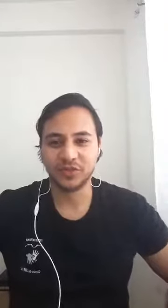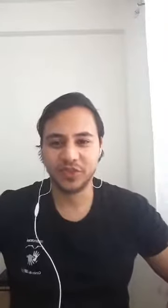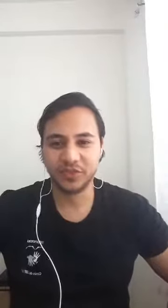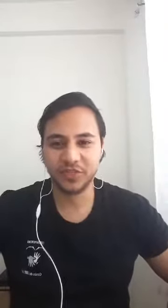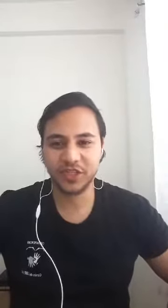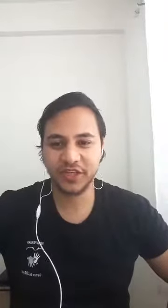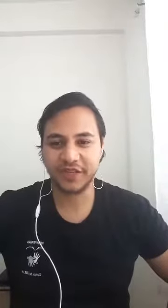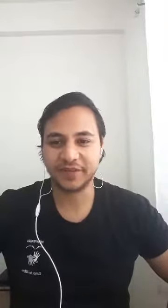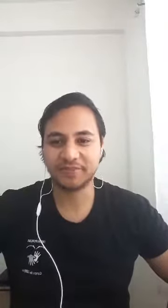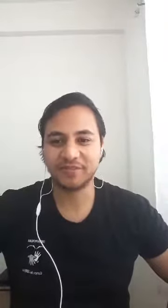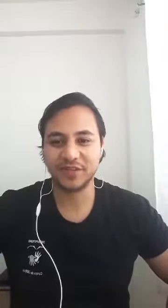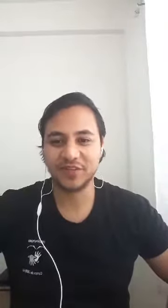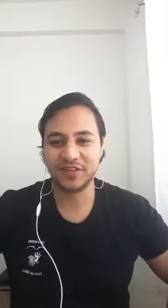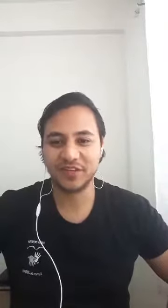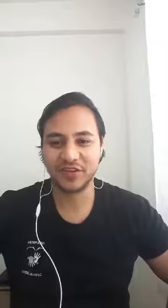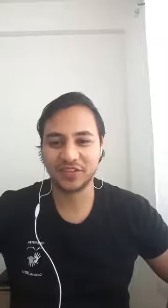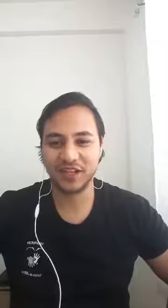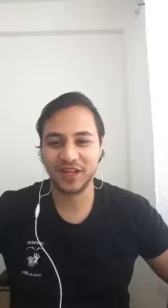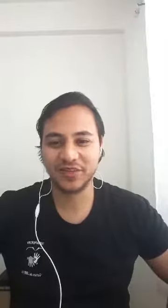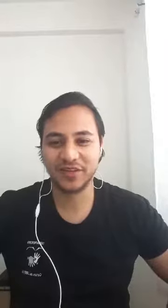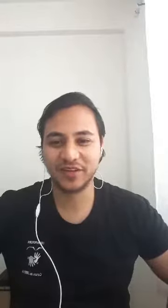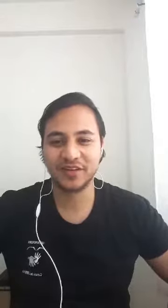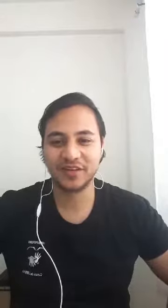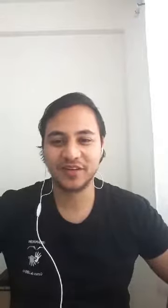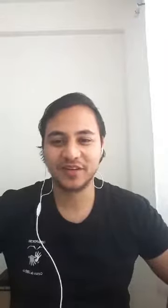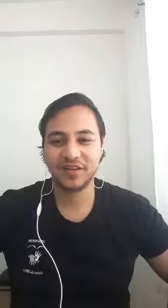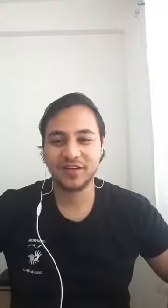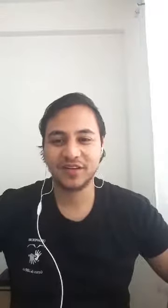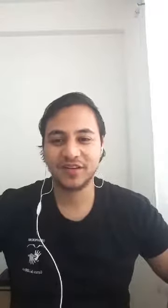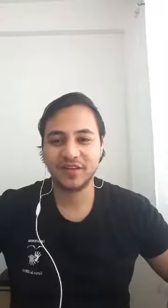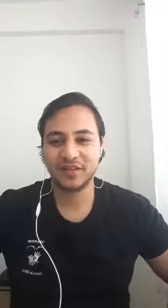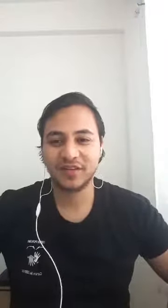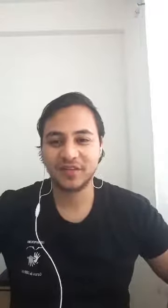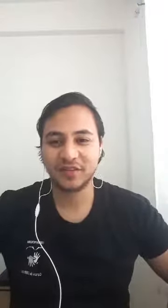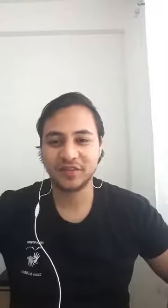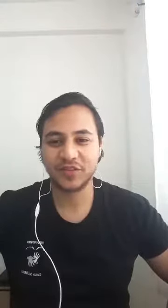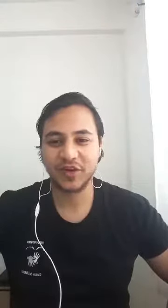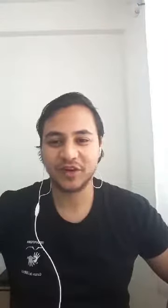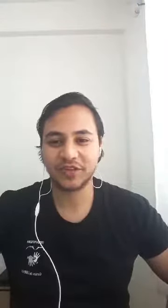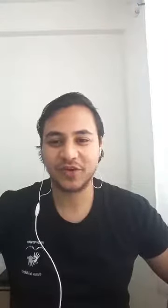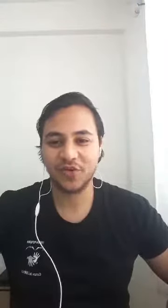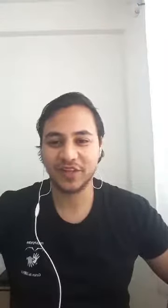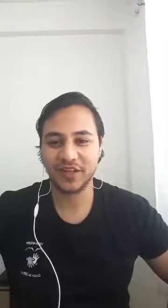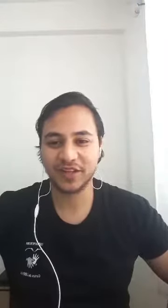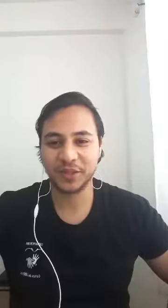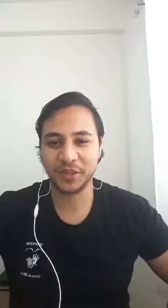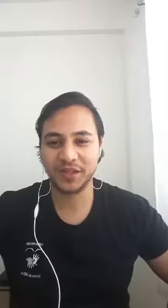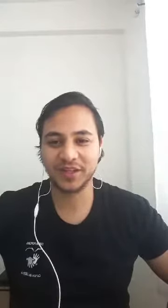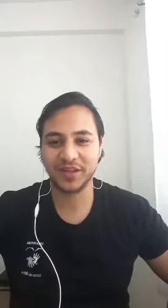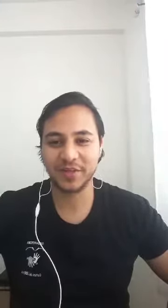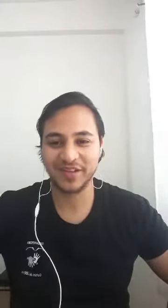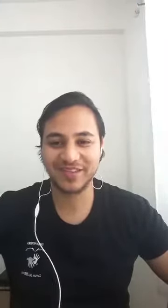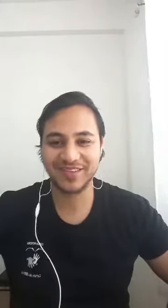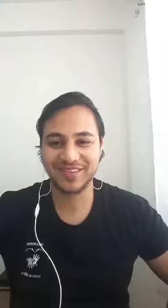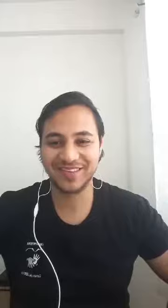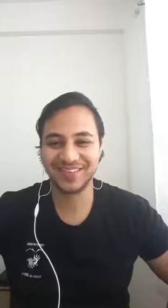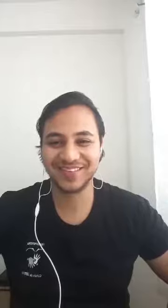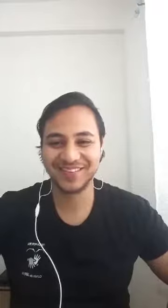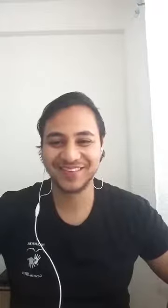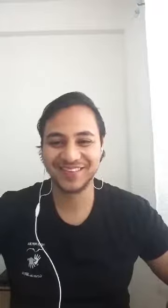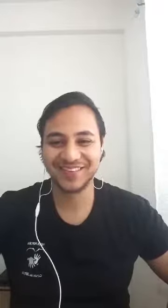Bom dia, bom dia! Vamos iniciando nossa live. Vamos esperar nossa convidada Jana